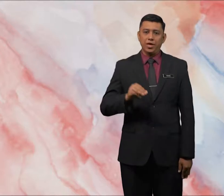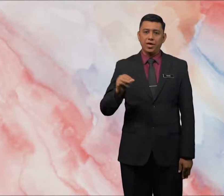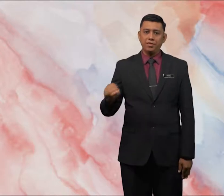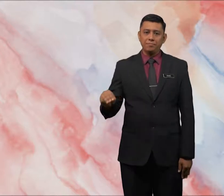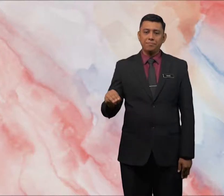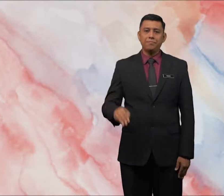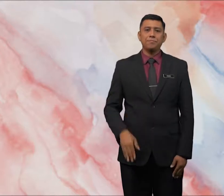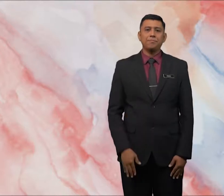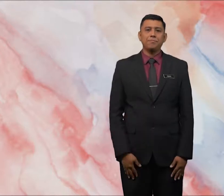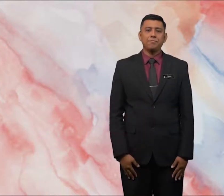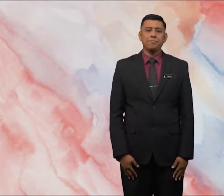murid-murid.